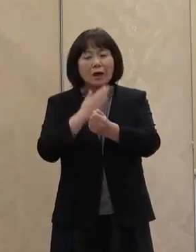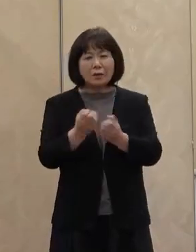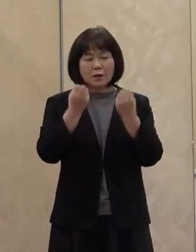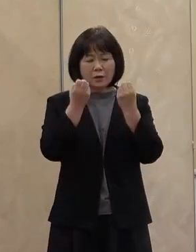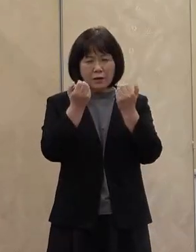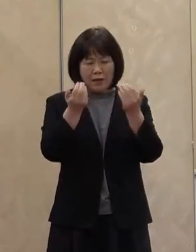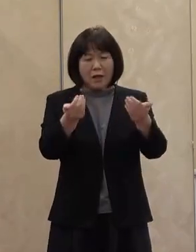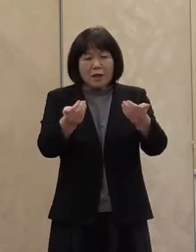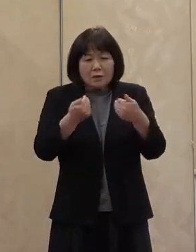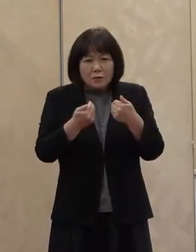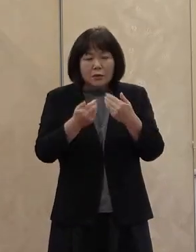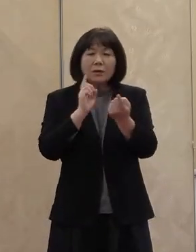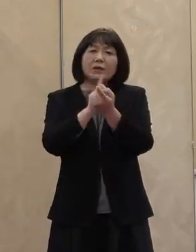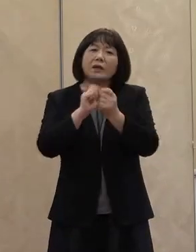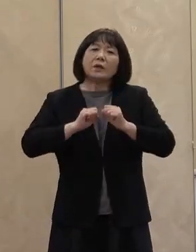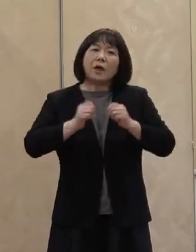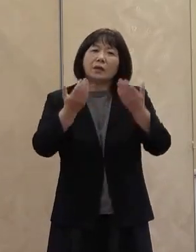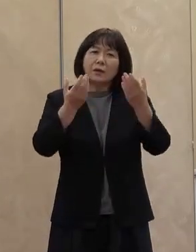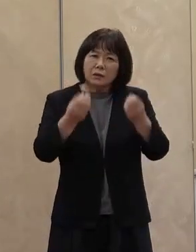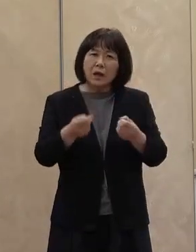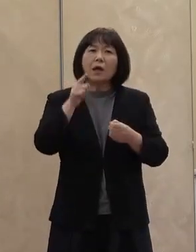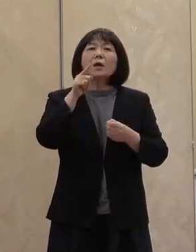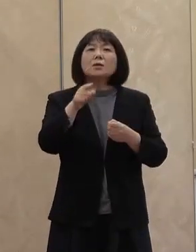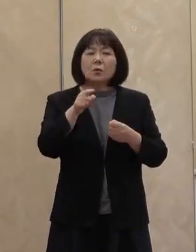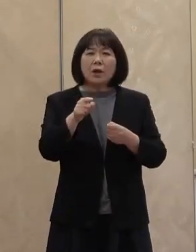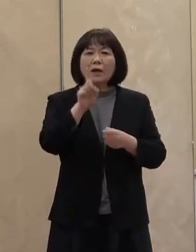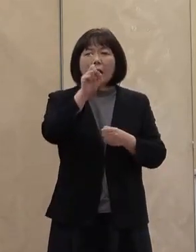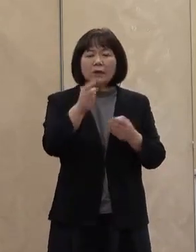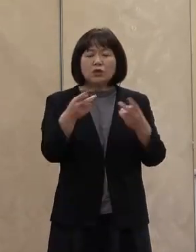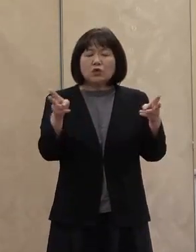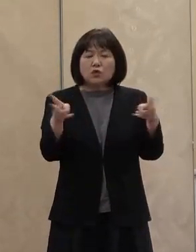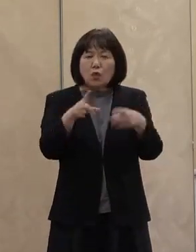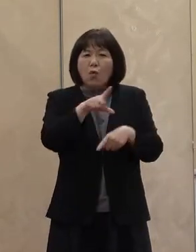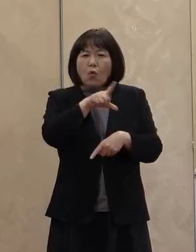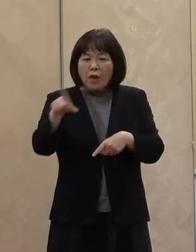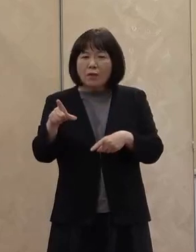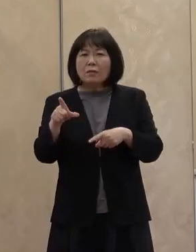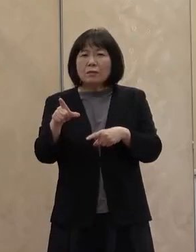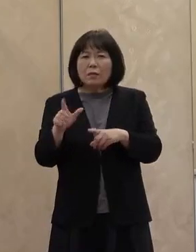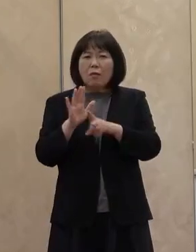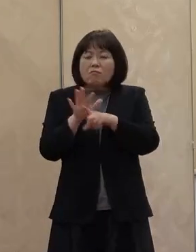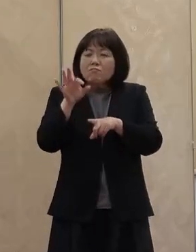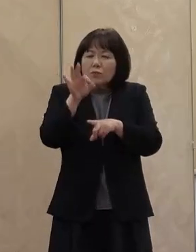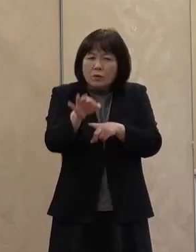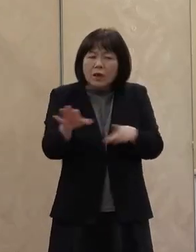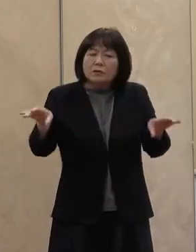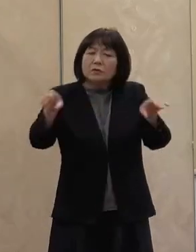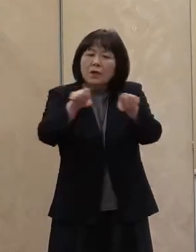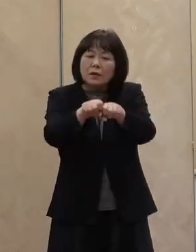策を打ってきた、その結果がある意味1兆円の大型の予算につながっていると思います。